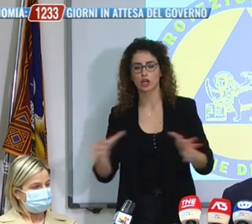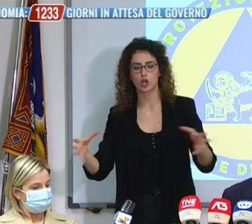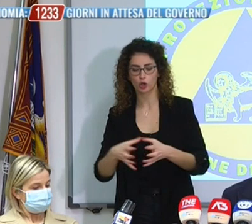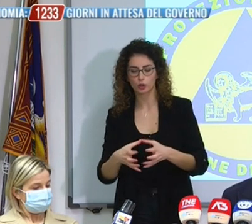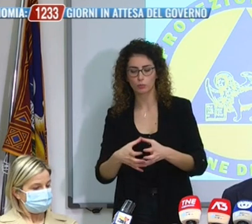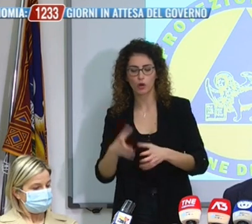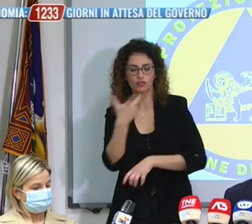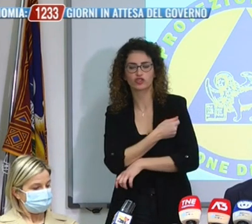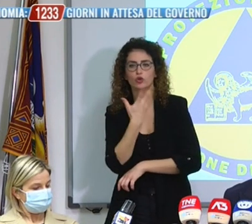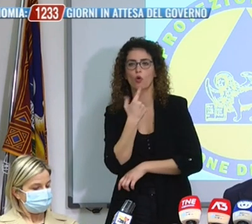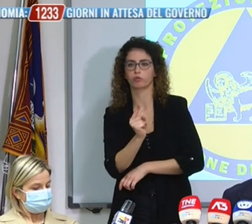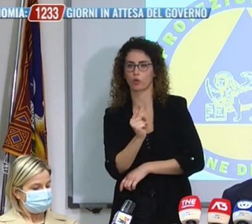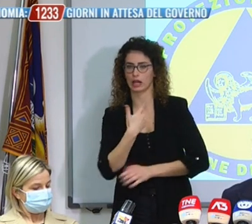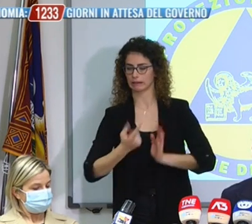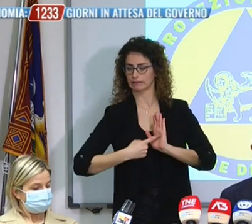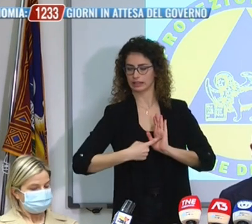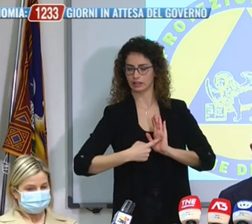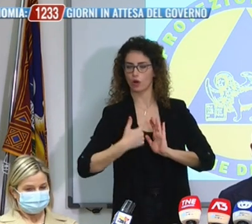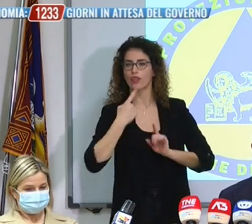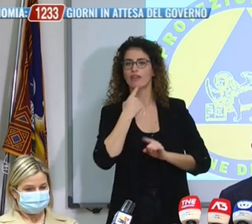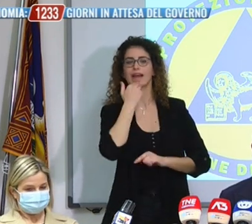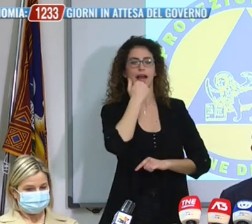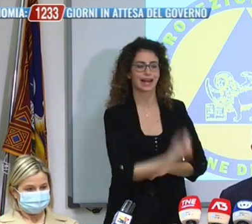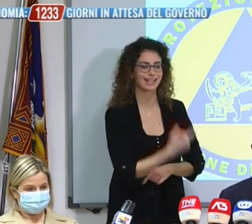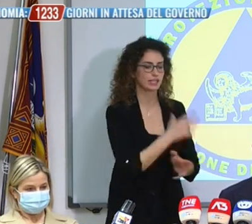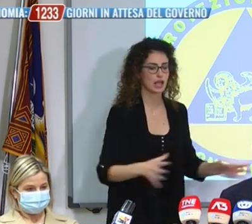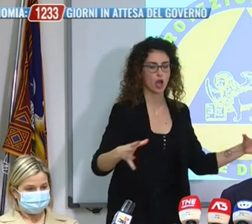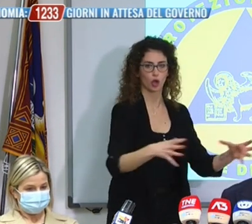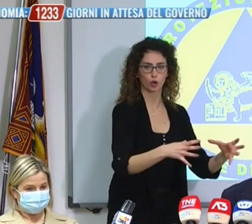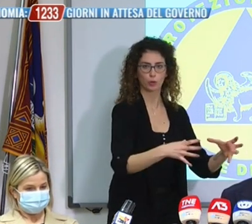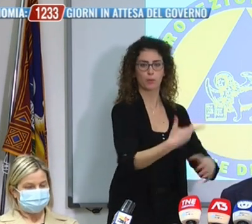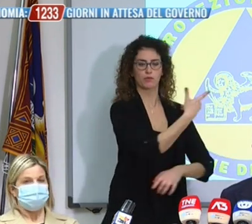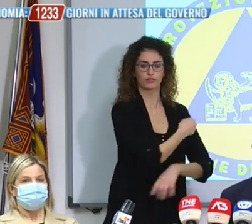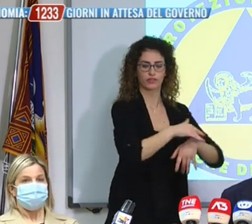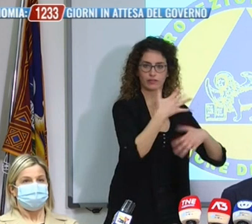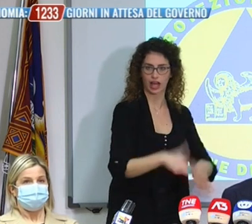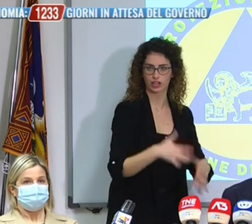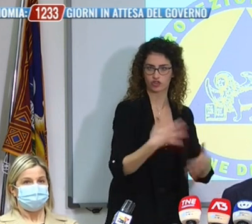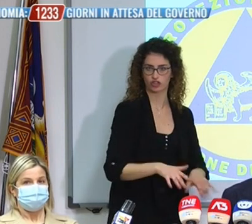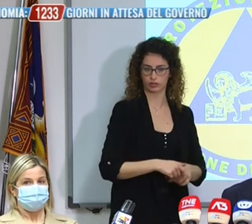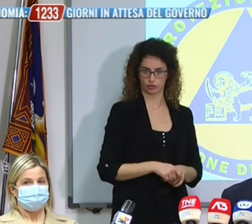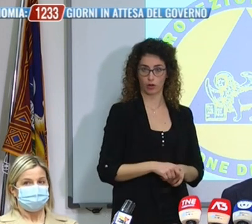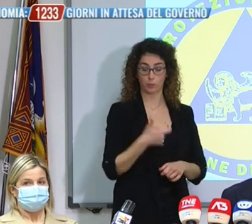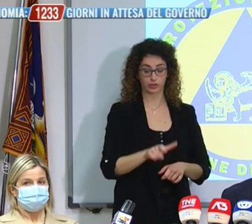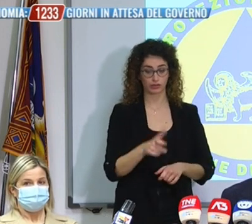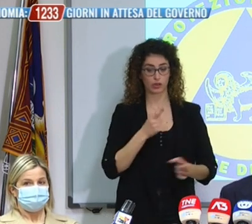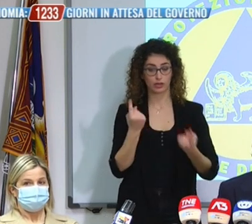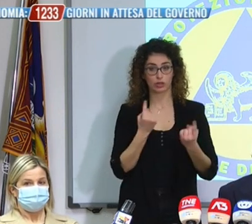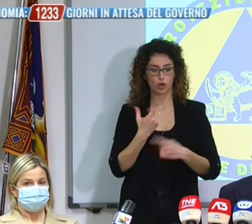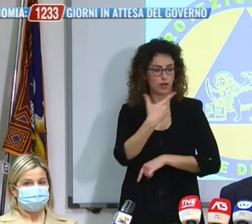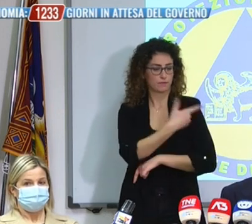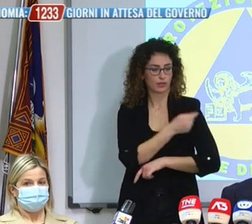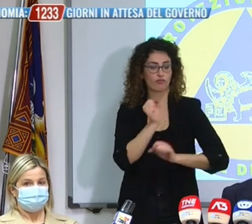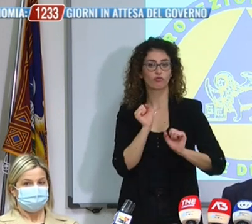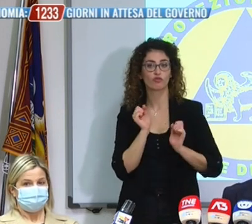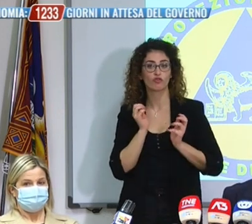vaccinato per garantire l'immunità di gregge, perché a questo punto la vaccinazione, quando è volontaria, diventa anche solidale, perché se